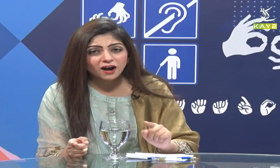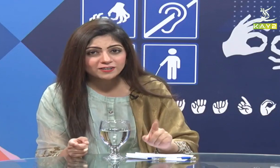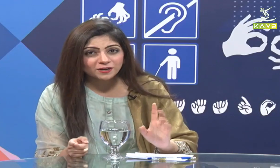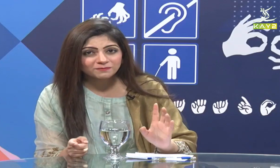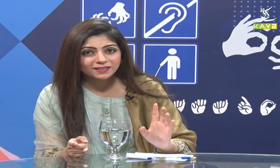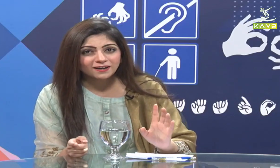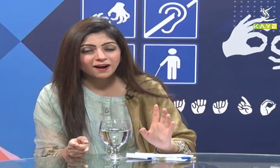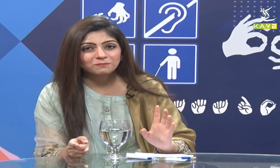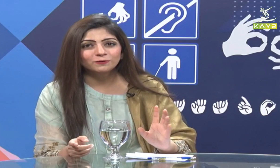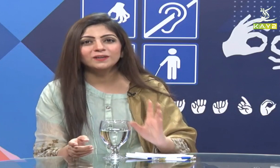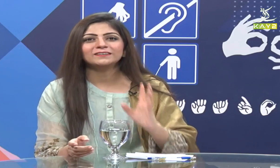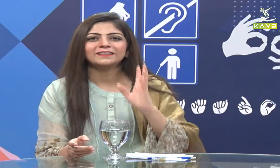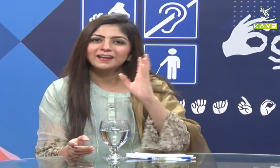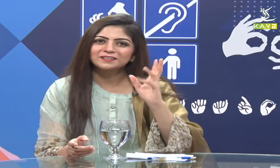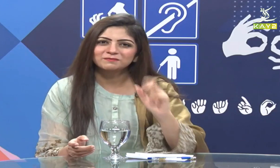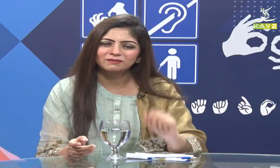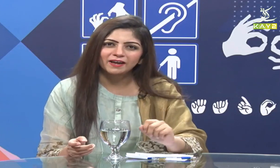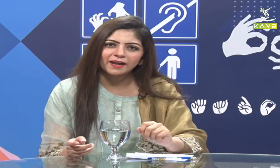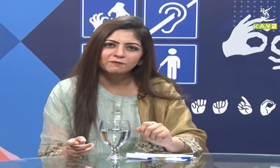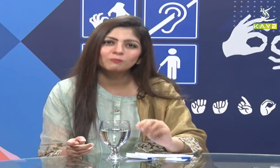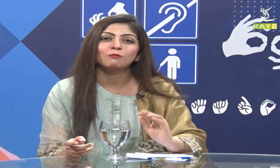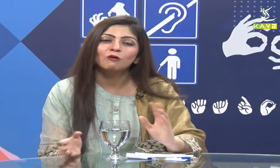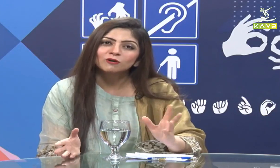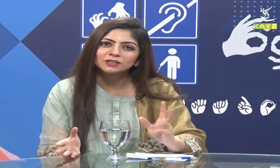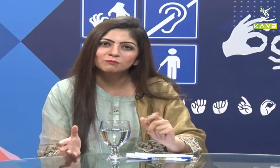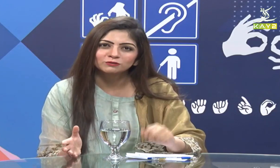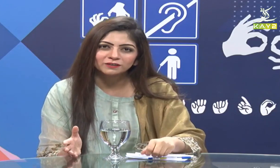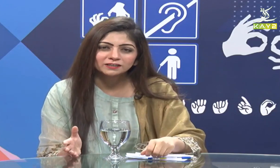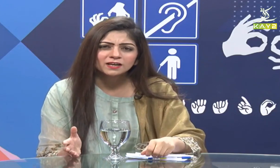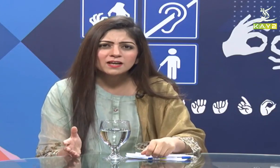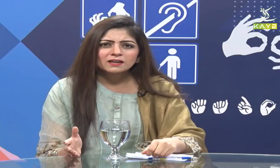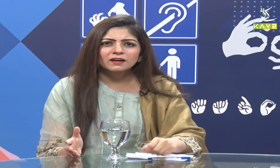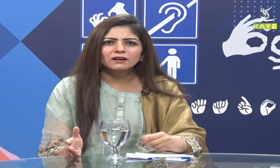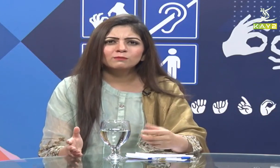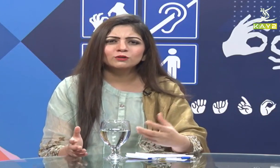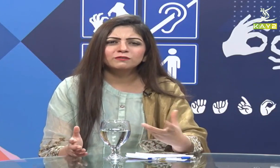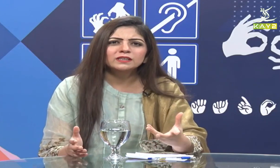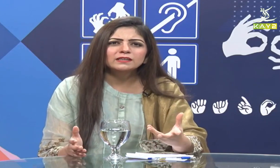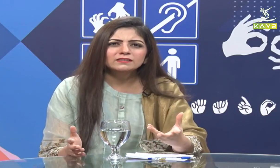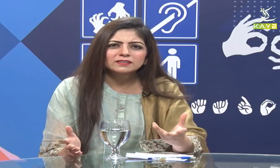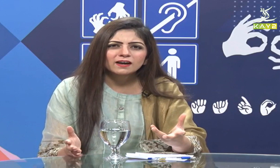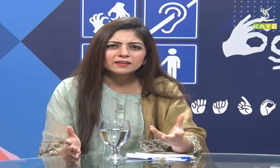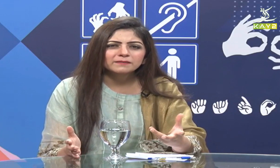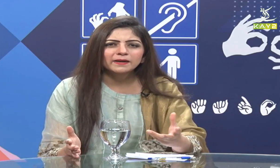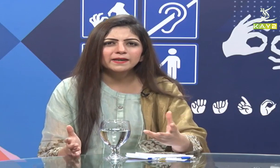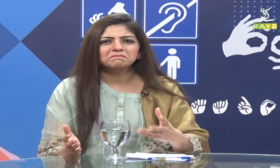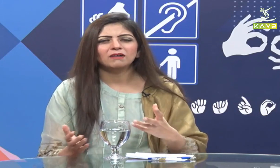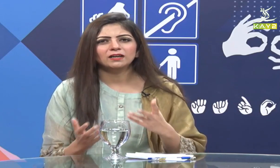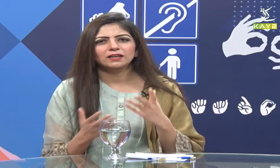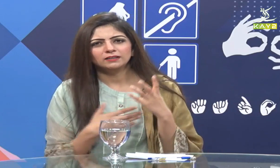आज हमने आपको एक टैलेंट से मिलवाया है वो बहुत ही मुनफरिद इस तरह कि भाई अगर अल्लाह ताला